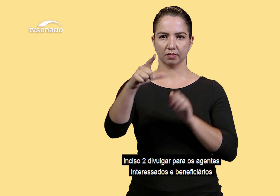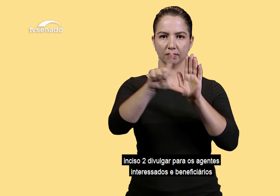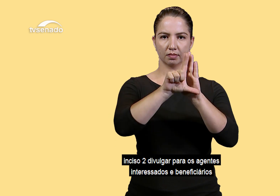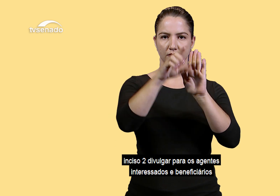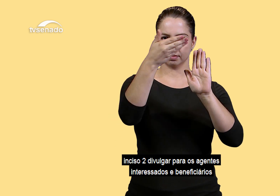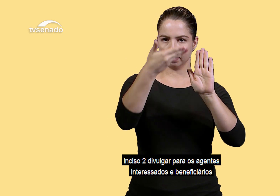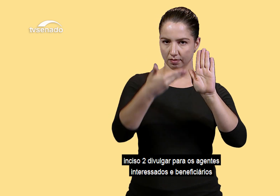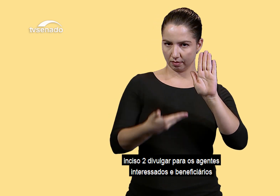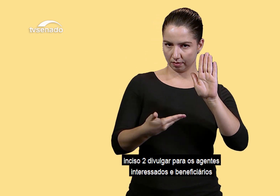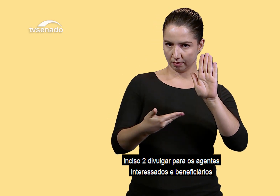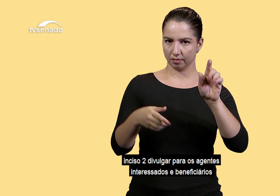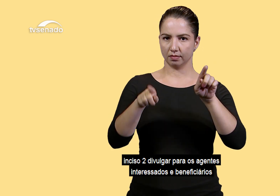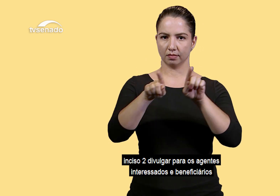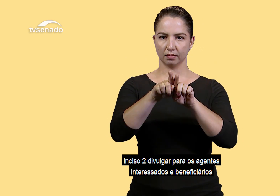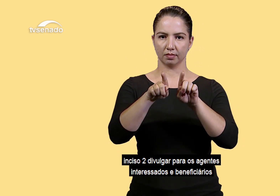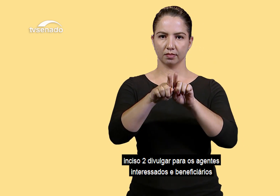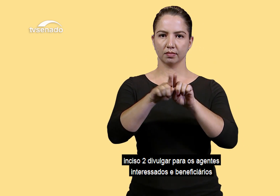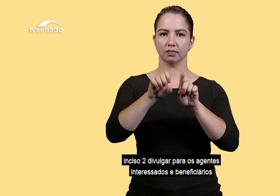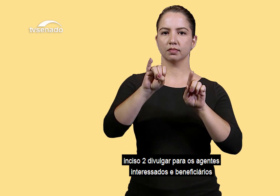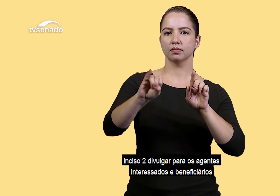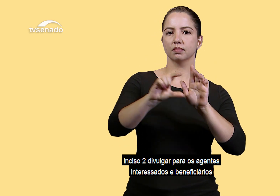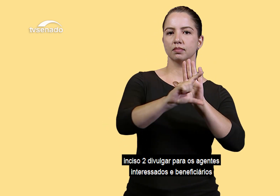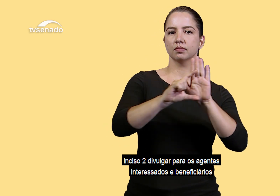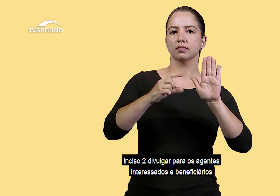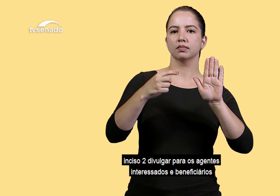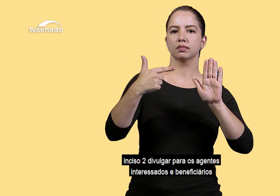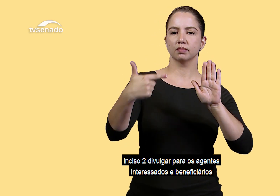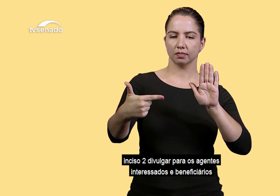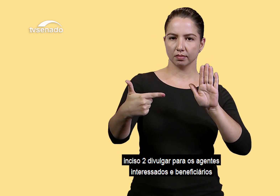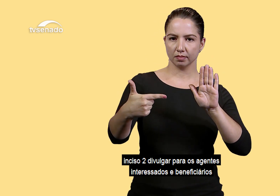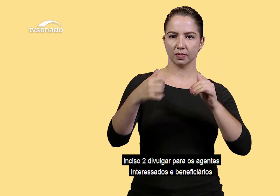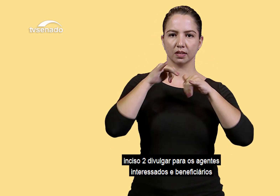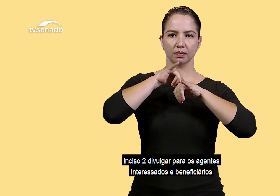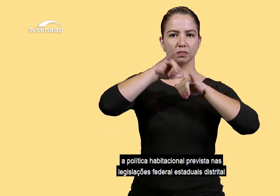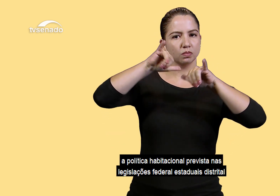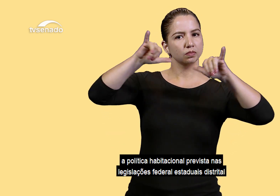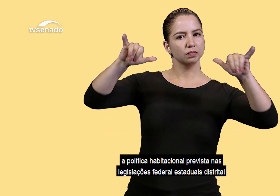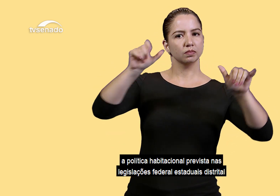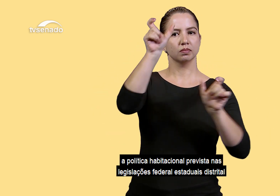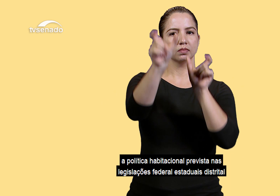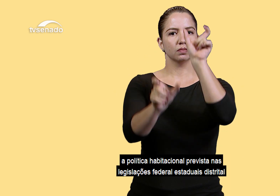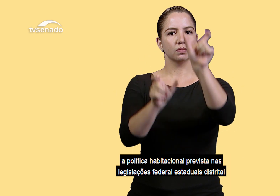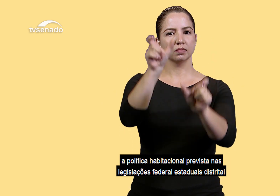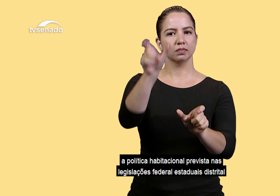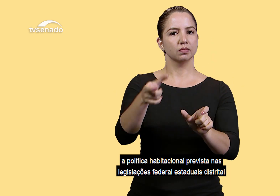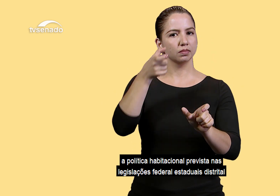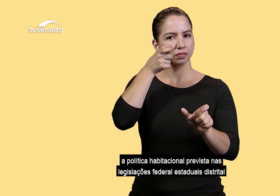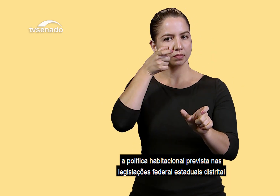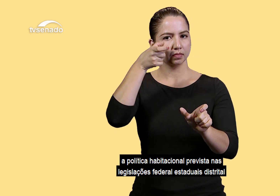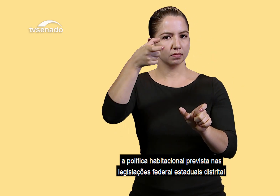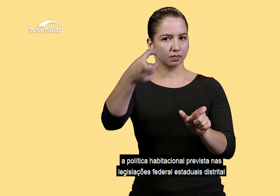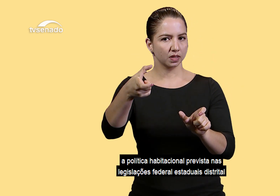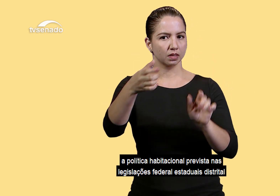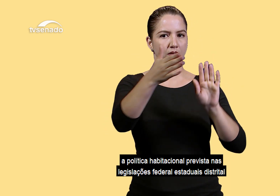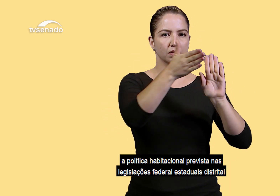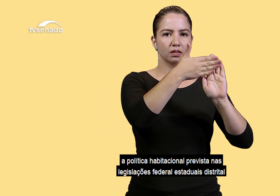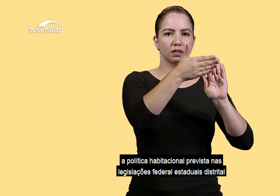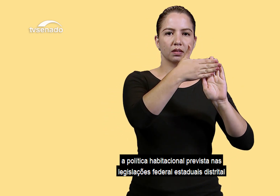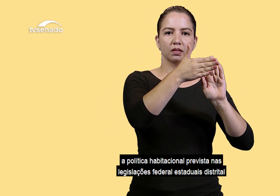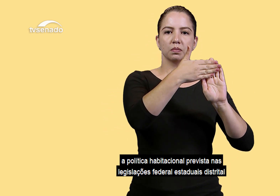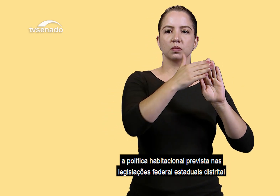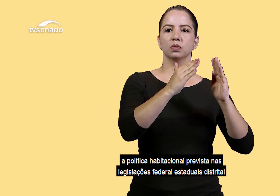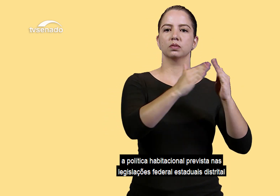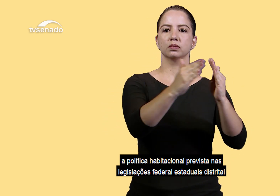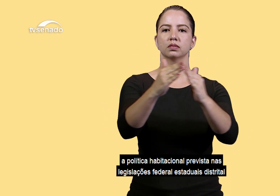inciso 2, divulgar para os agentes interessados e beneficiários a política habitacional prevista nas